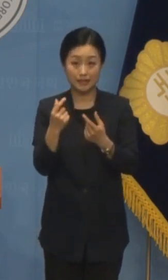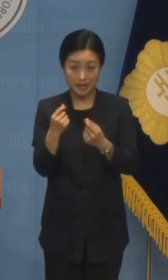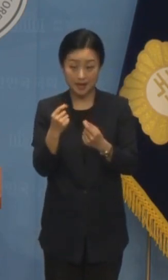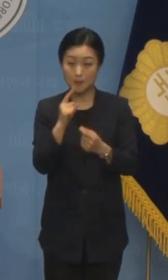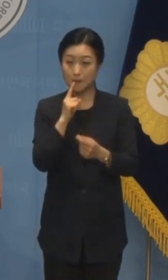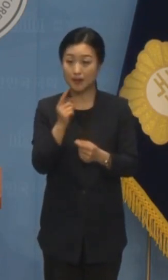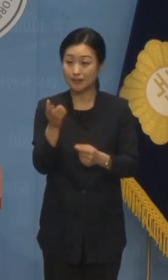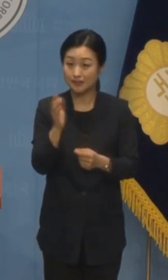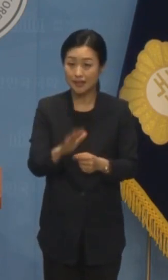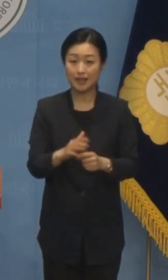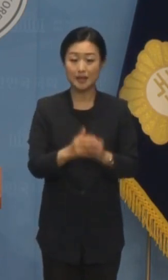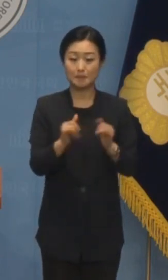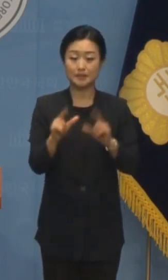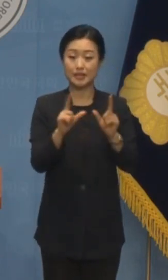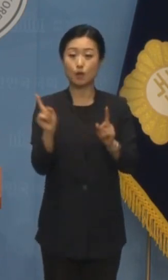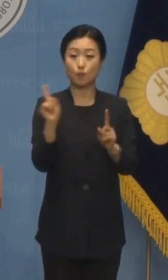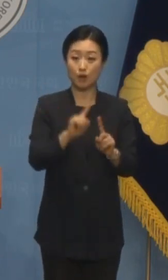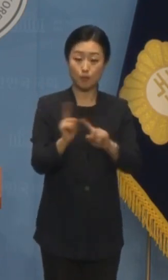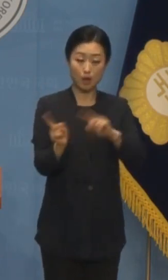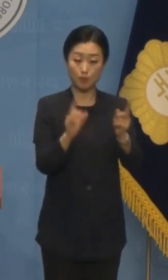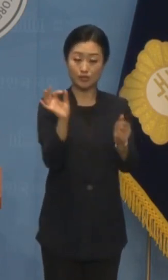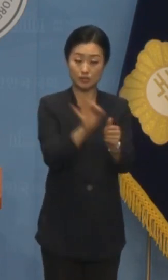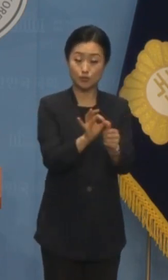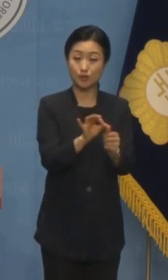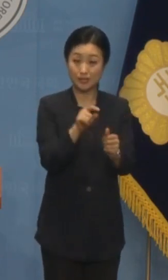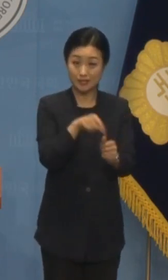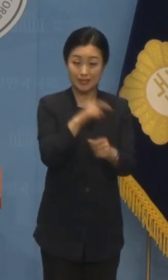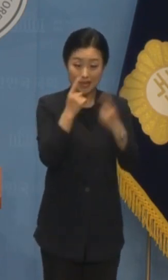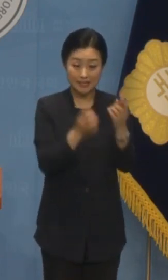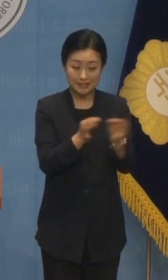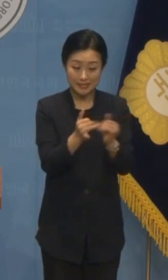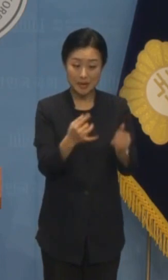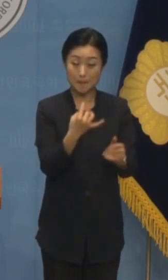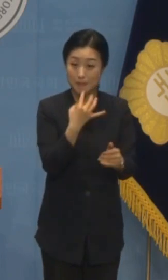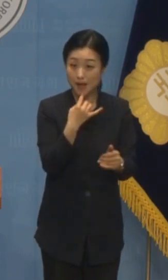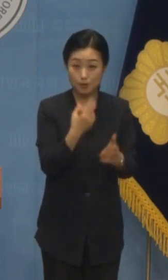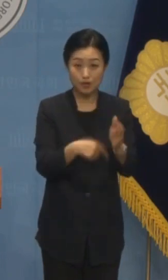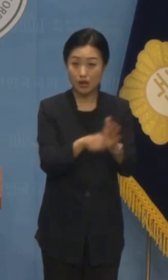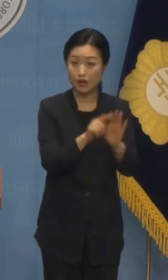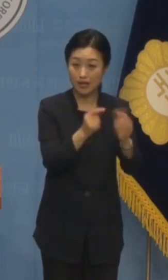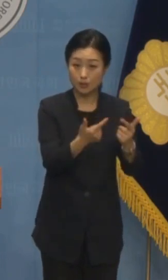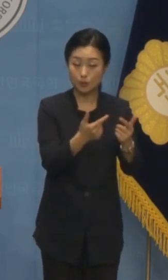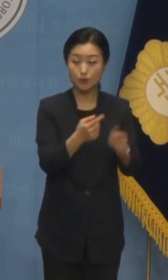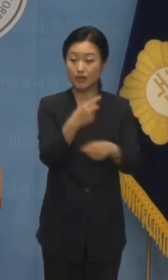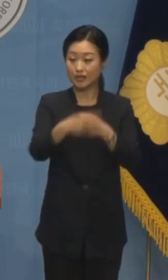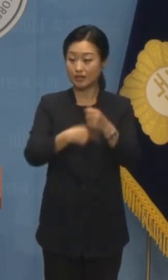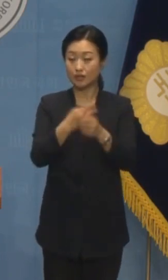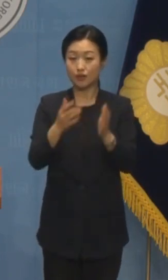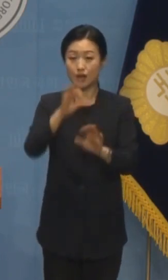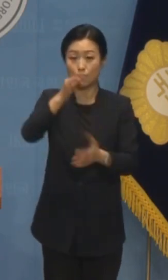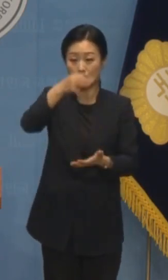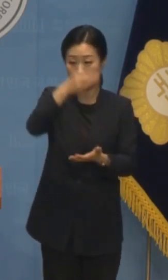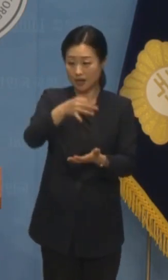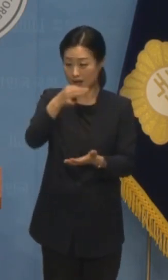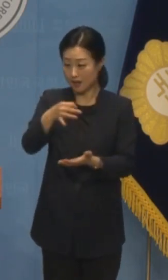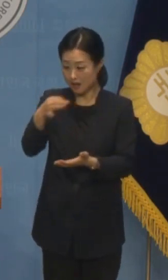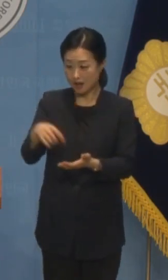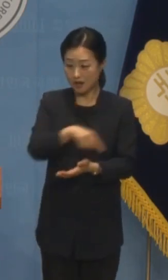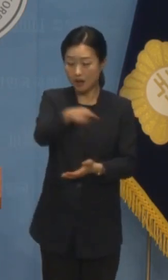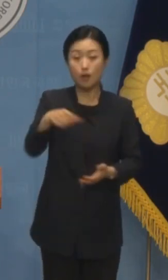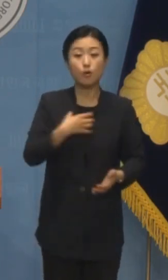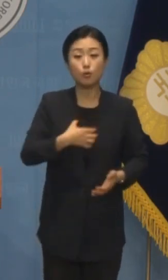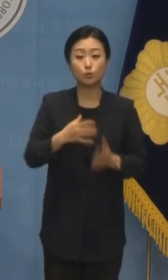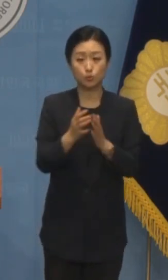이야기하는데, 민생회복지원금은 소상공인만을 겨냥한 정책이 아닙니다. 2년 연속 실질소득 감소라는 고통을